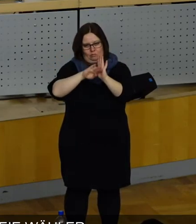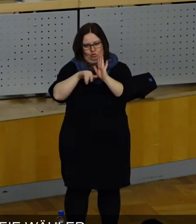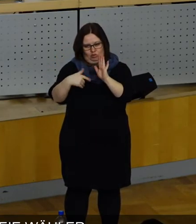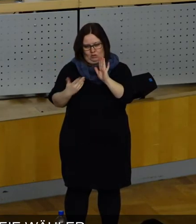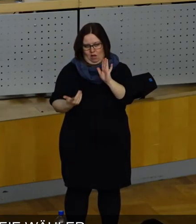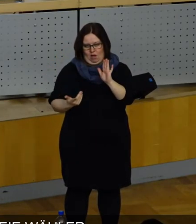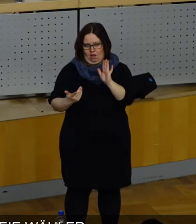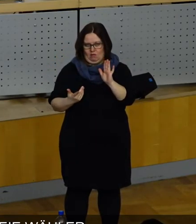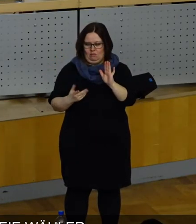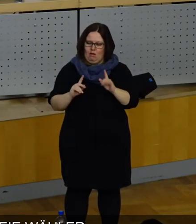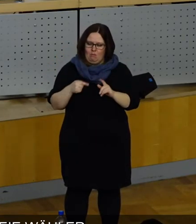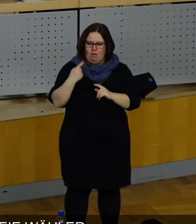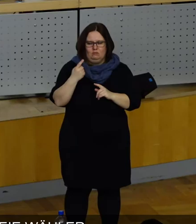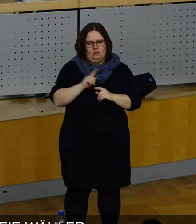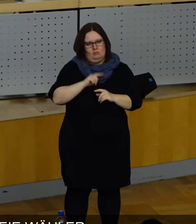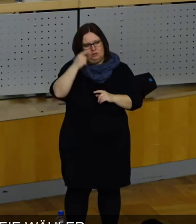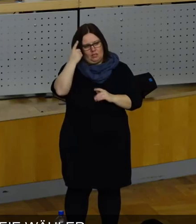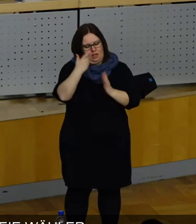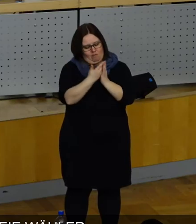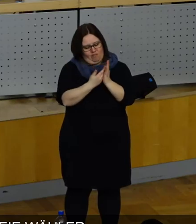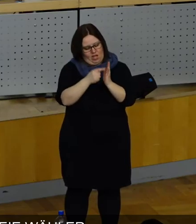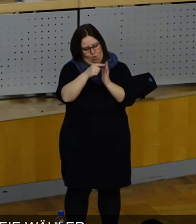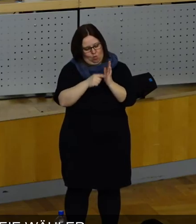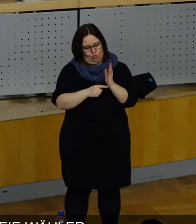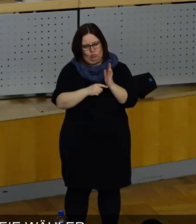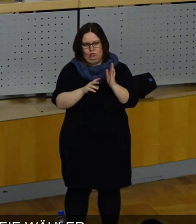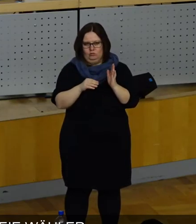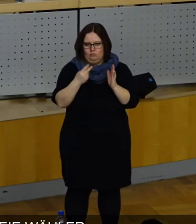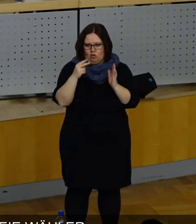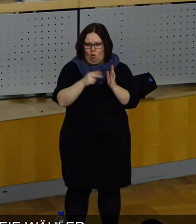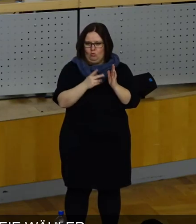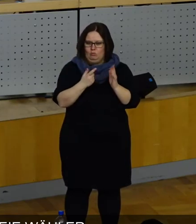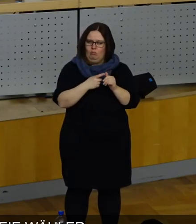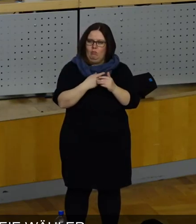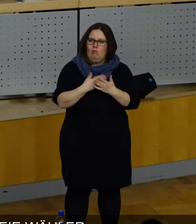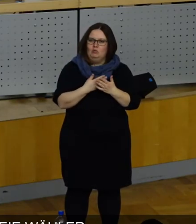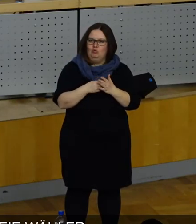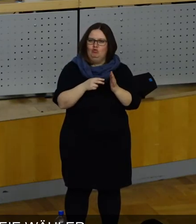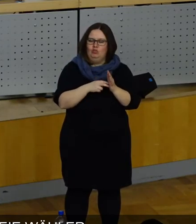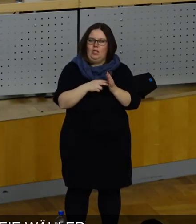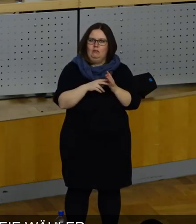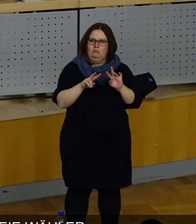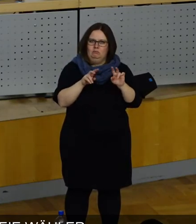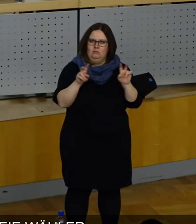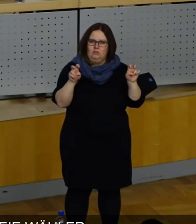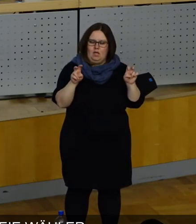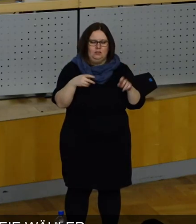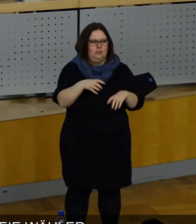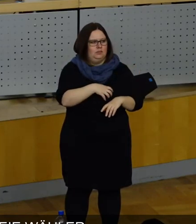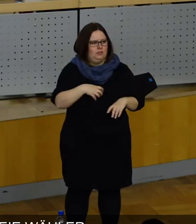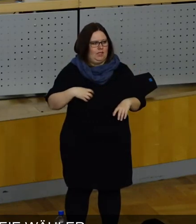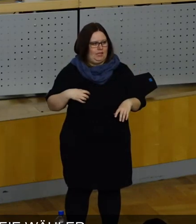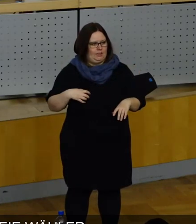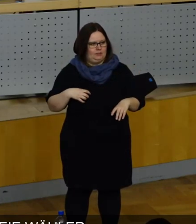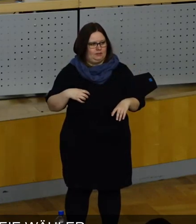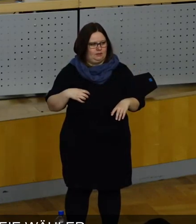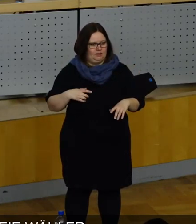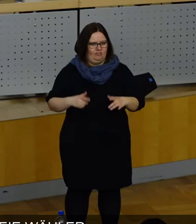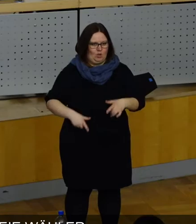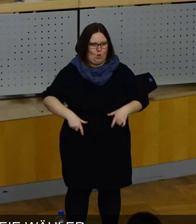auch da kann man in die Empfehlungen hineinschauen und schauen, was da steht. Da steht zum Beispiel die Folgerung, Dresden ist nicht auf